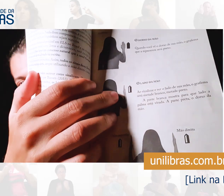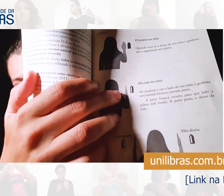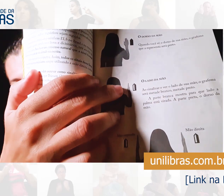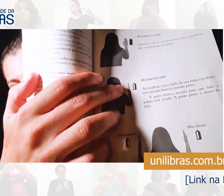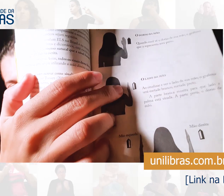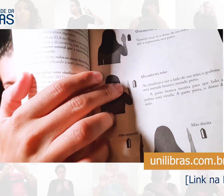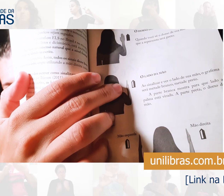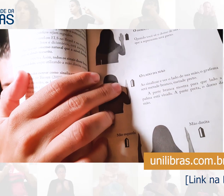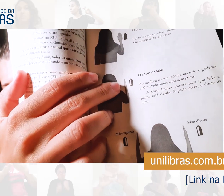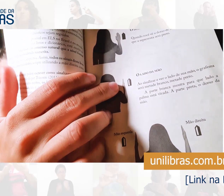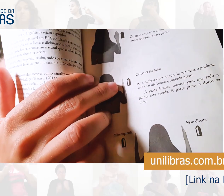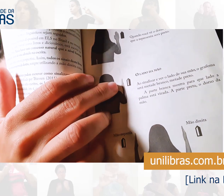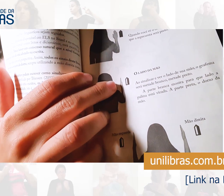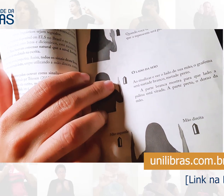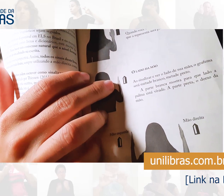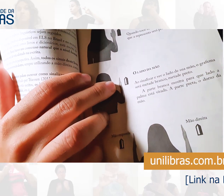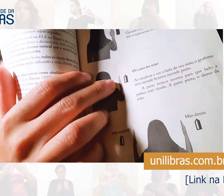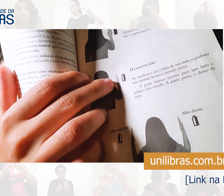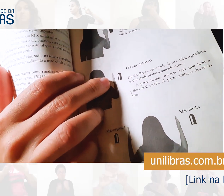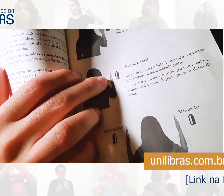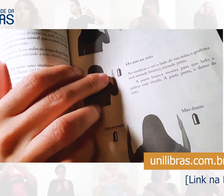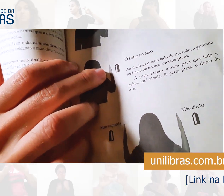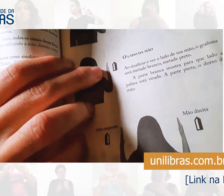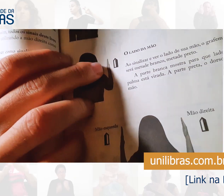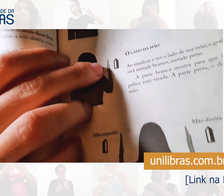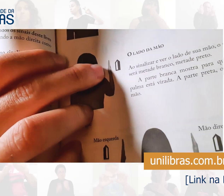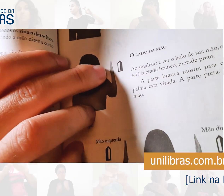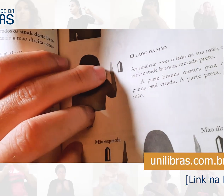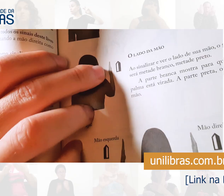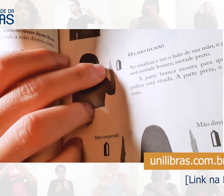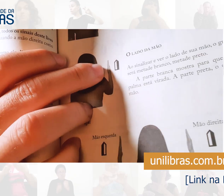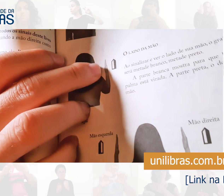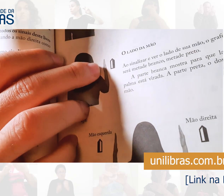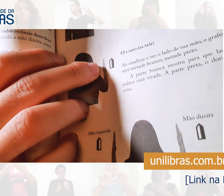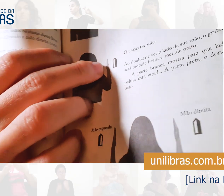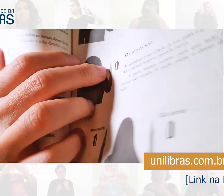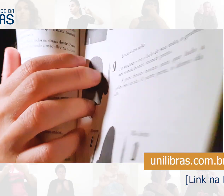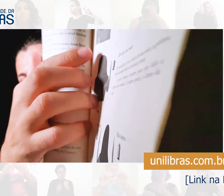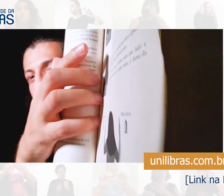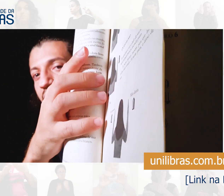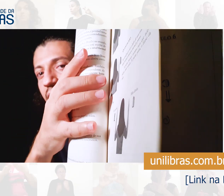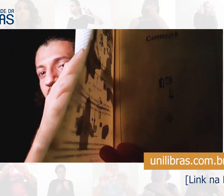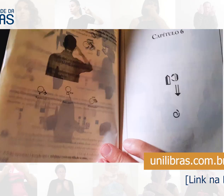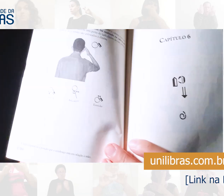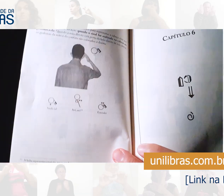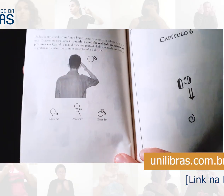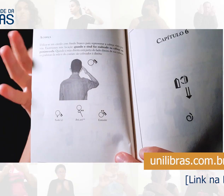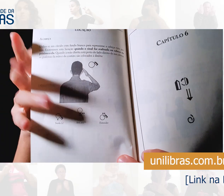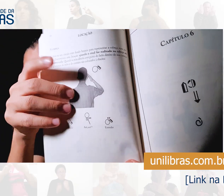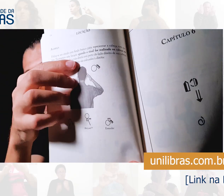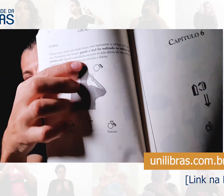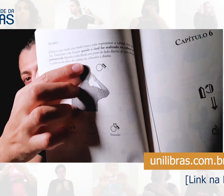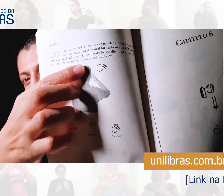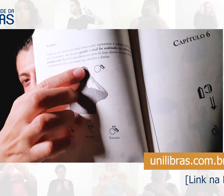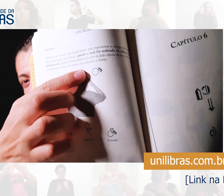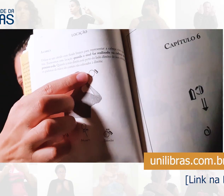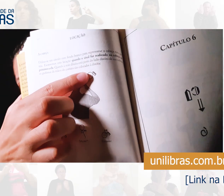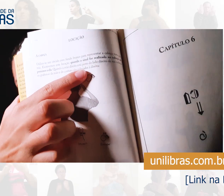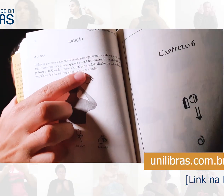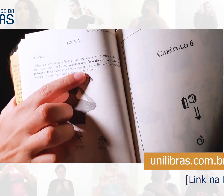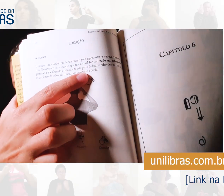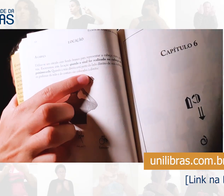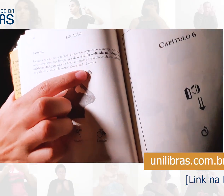quando é feita de lado. Ah, mas no sinal que você mostrou agora, Marcos, a mão estava inclinada. Sim, a mão estava